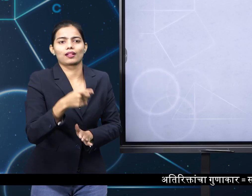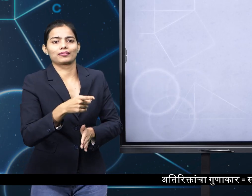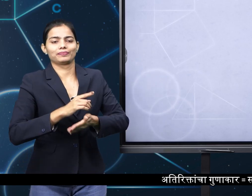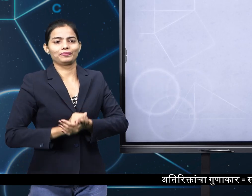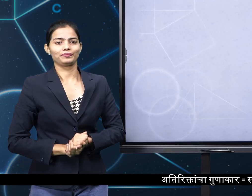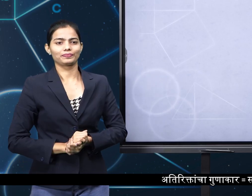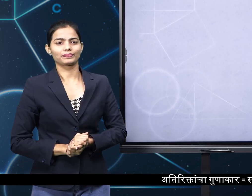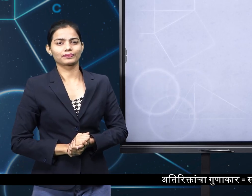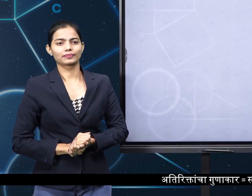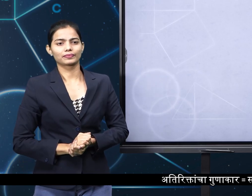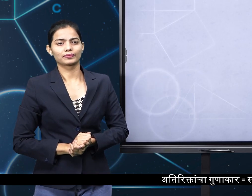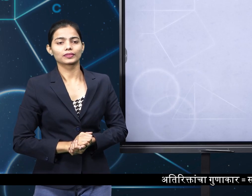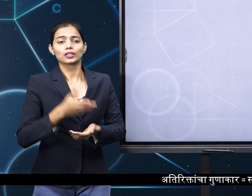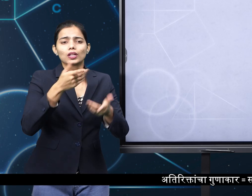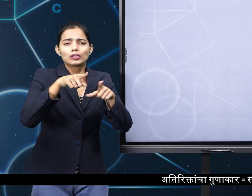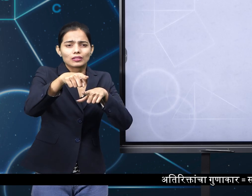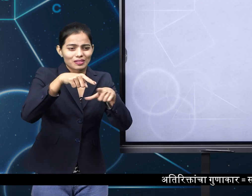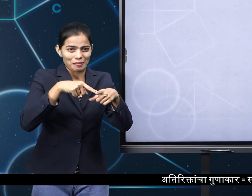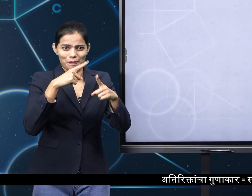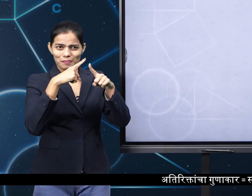अतिरिक्तांचा गुणाकार बरोबर साधनांचा गुणाकार.